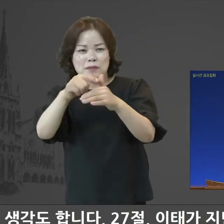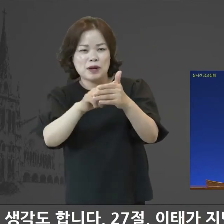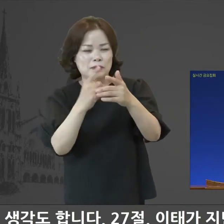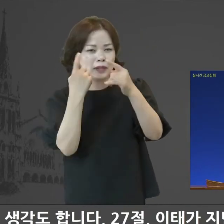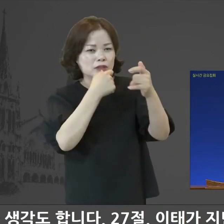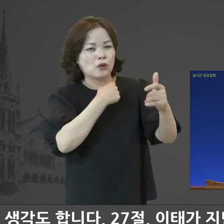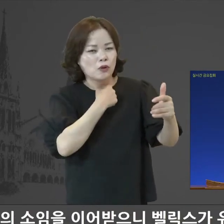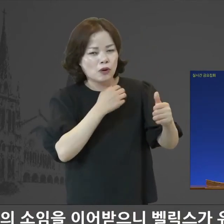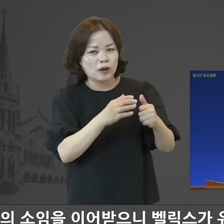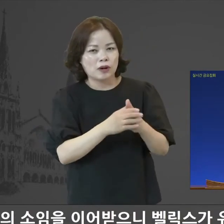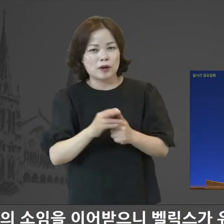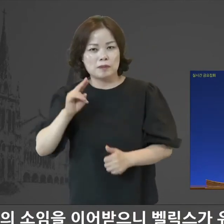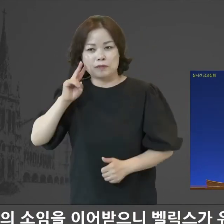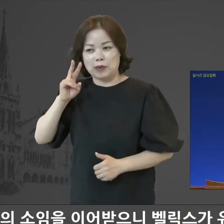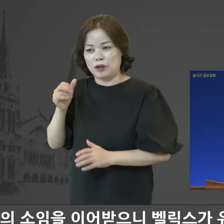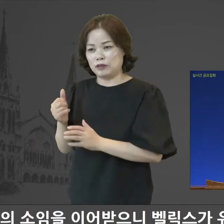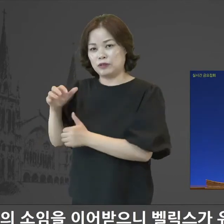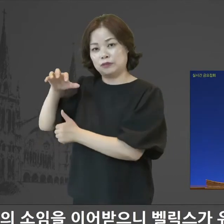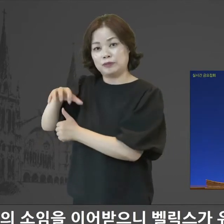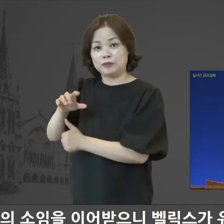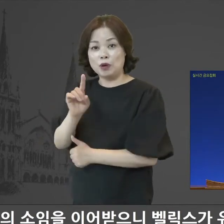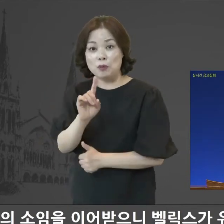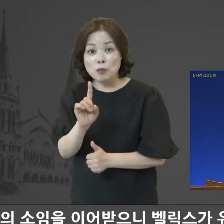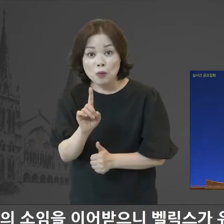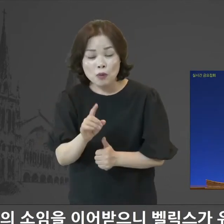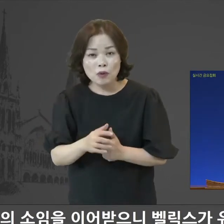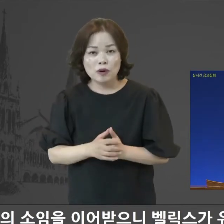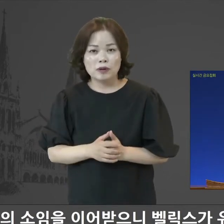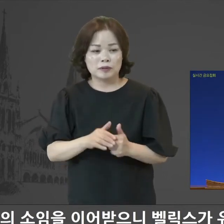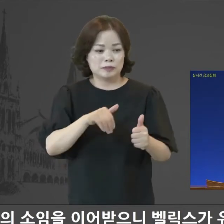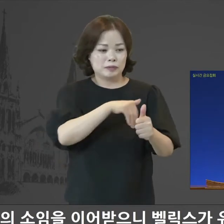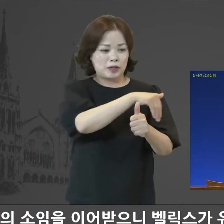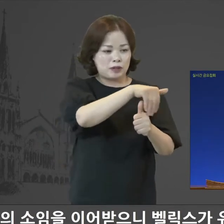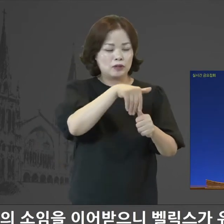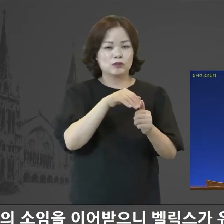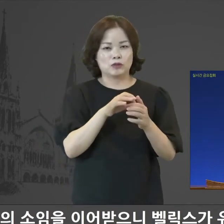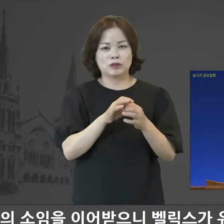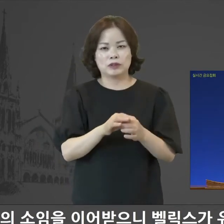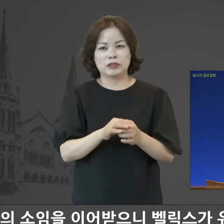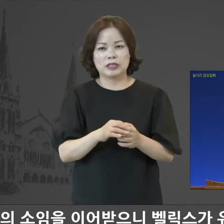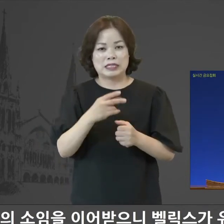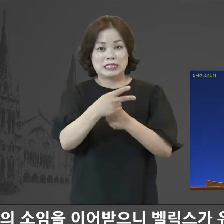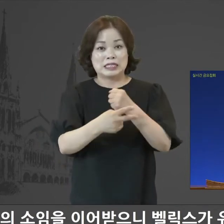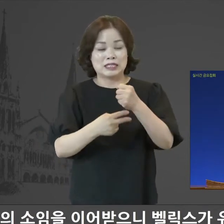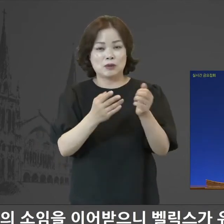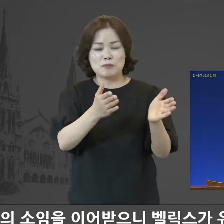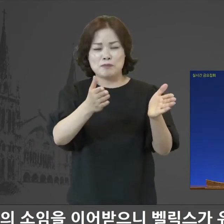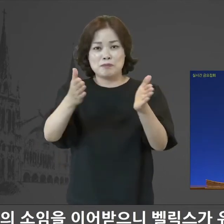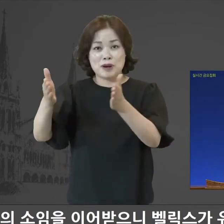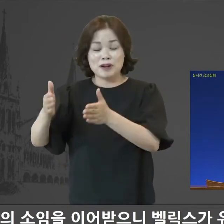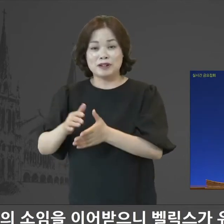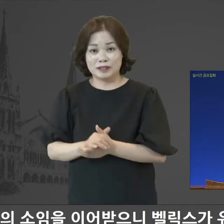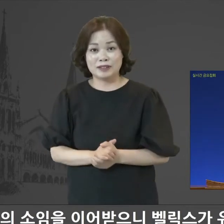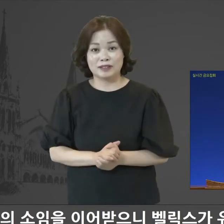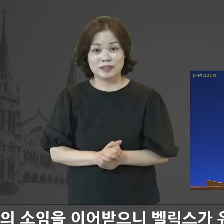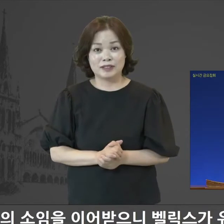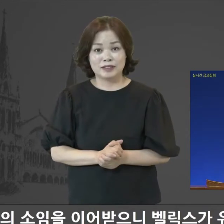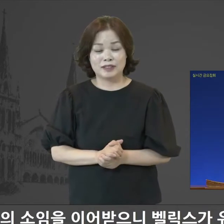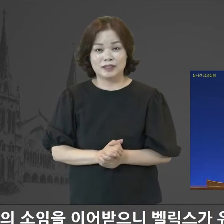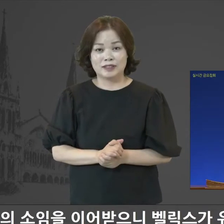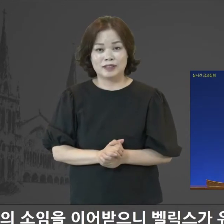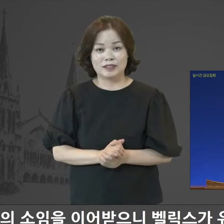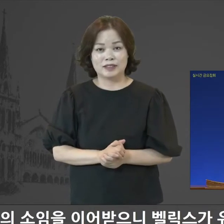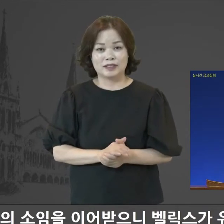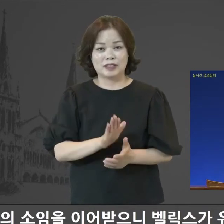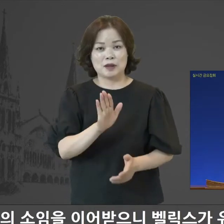바울을 구유하여 두니라. 이게 무슨 말인지 이것도 배경 통해서 보셔야 돼요. 2년회가 훌딱 지났습니다. 이제 다음 시간에